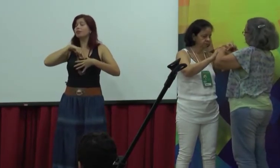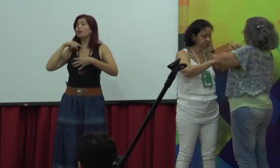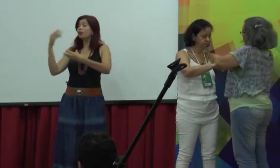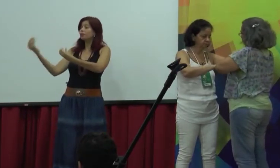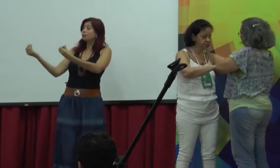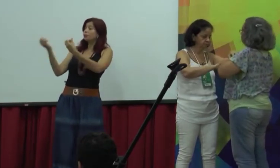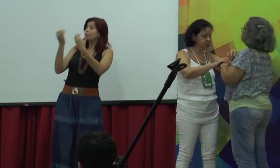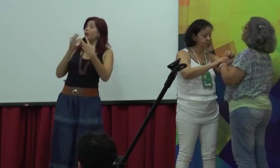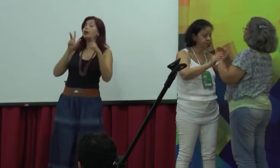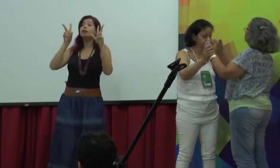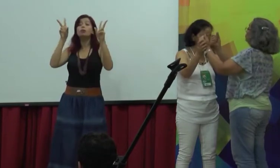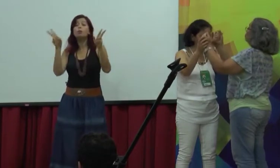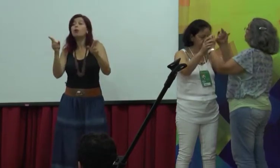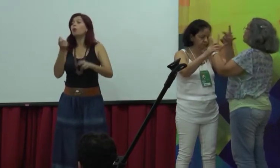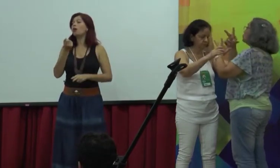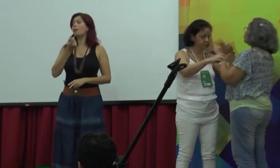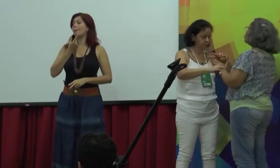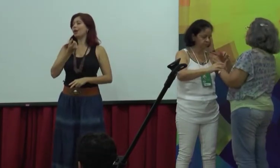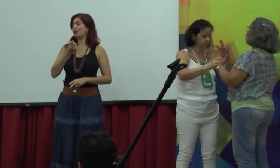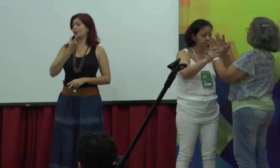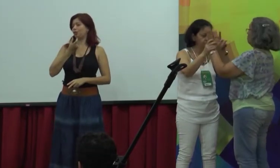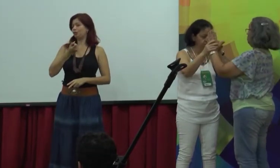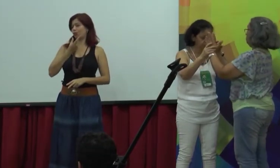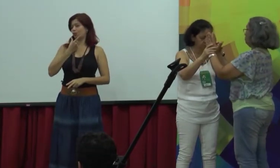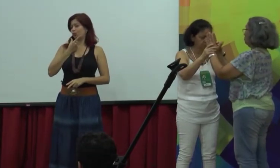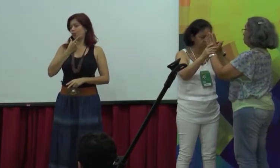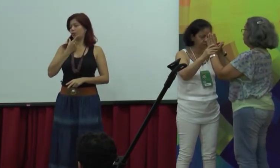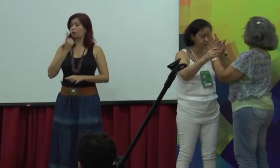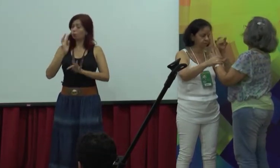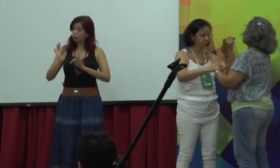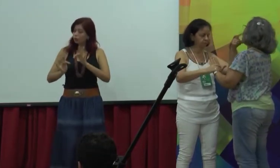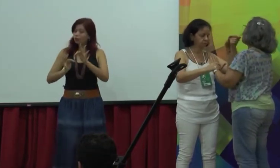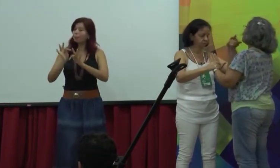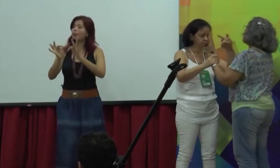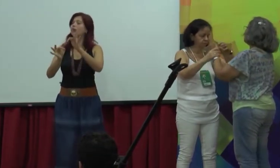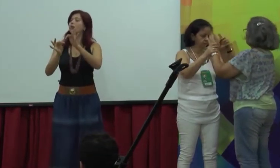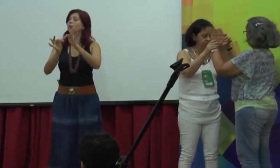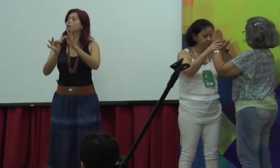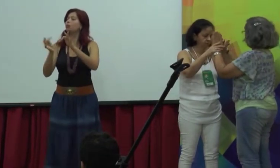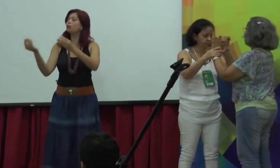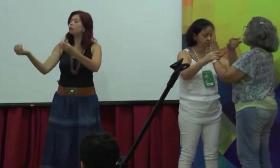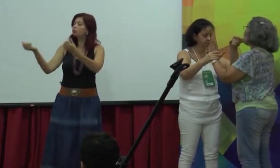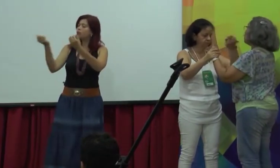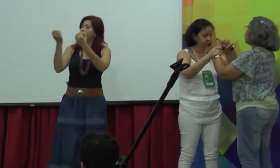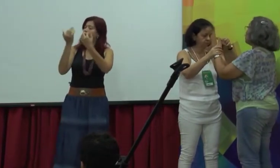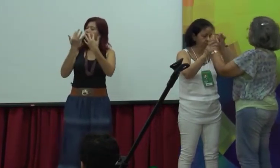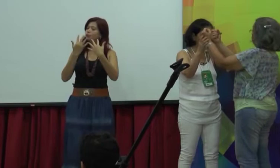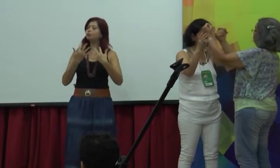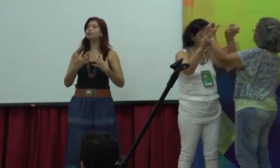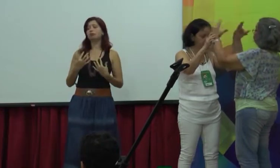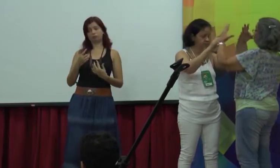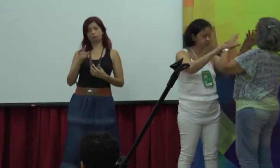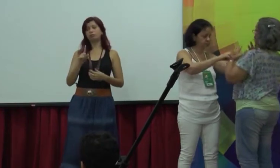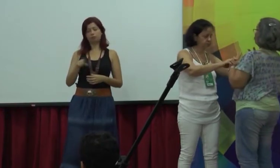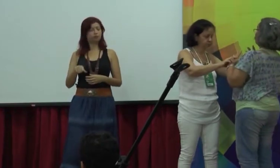Então, esse passe magnético é passado através das duas situações, tanto para o médico como